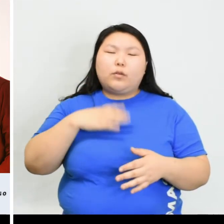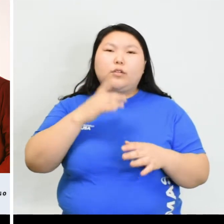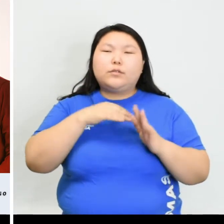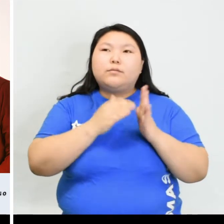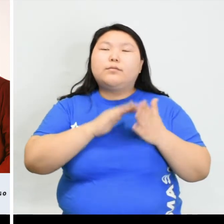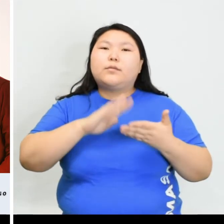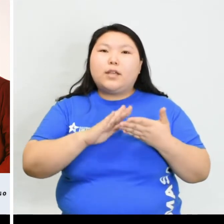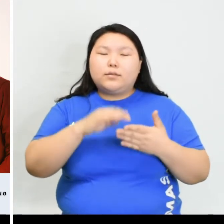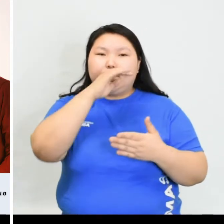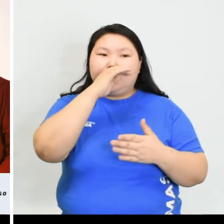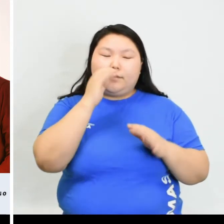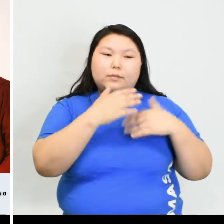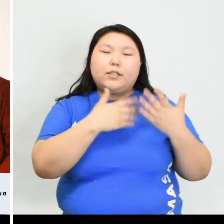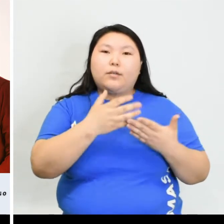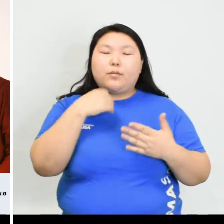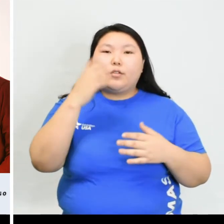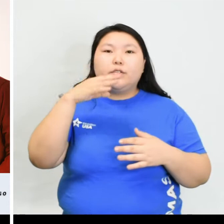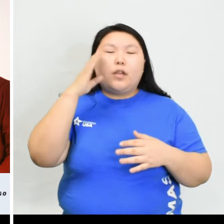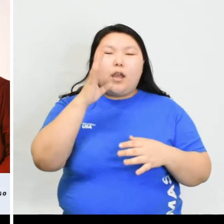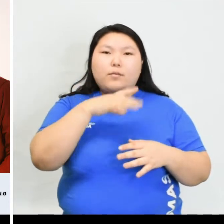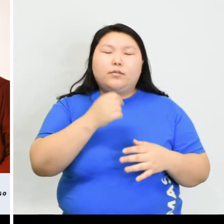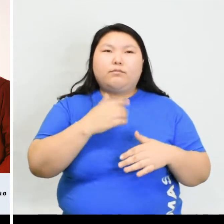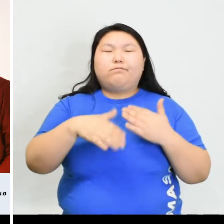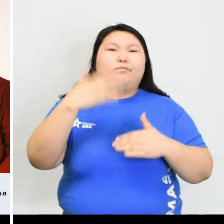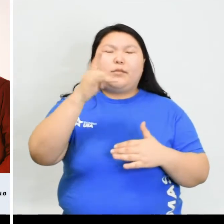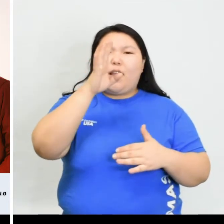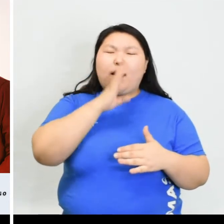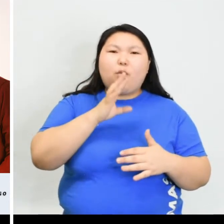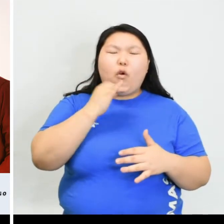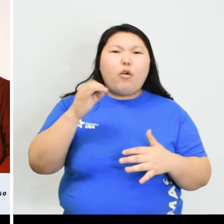найз болсон гэж аамаар ёо. Тэдүүсийн сэтгүүл үнэхээр аамаар билээ ёо.